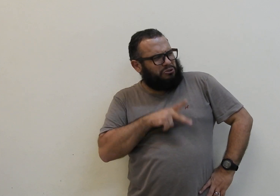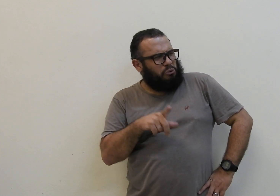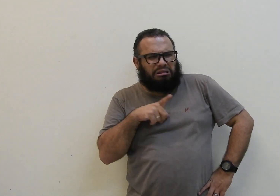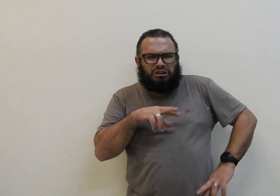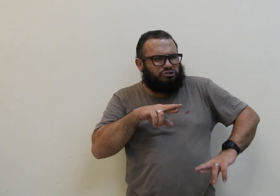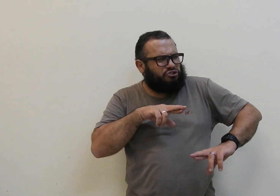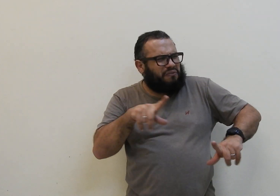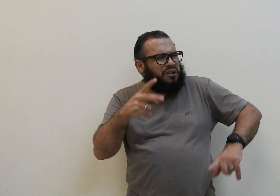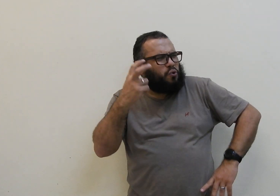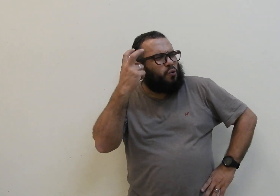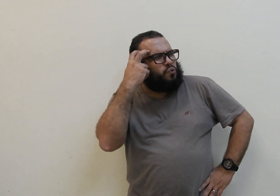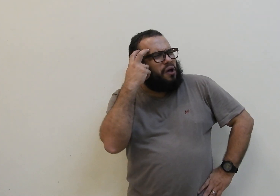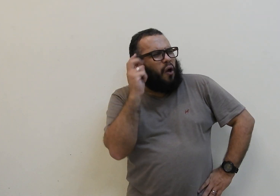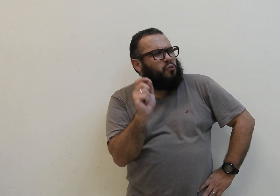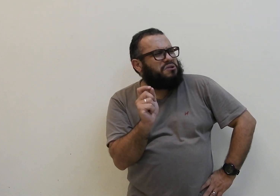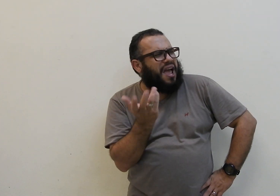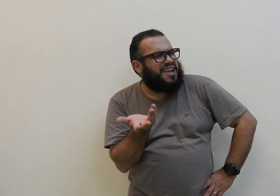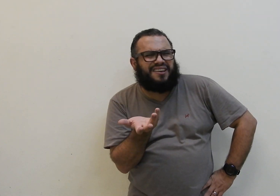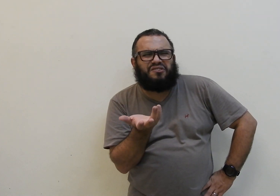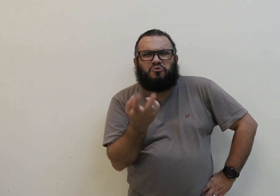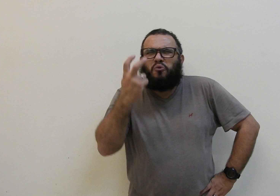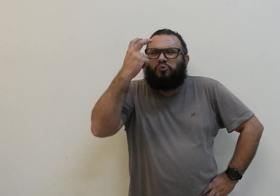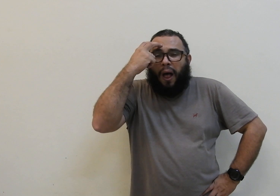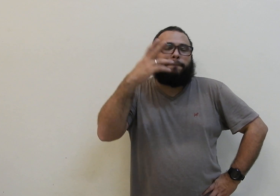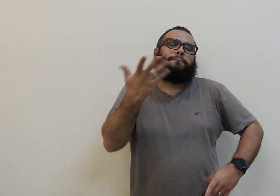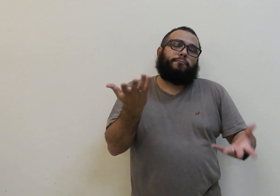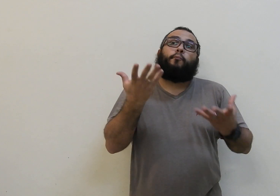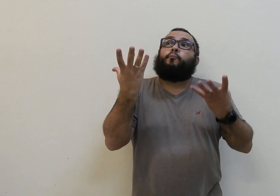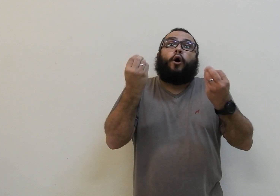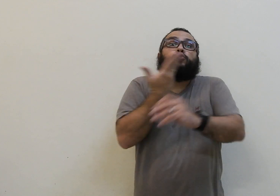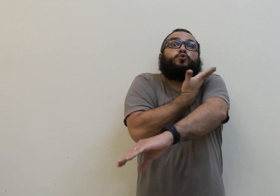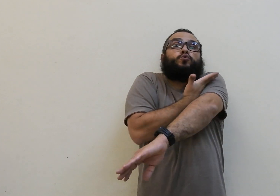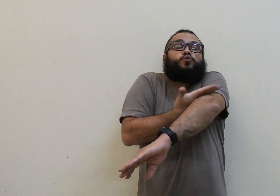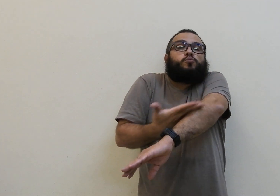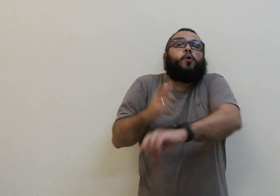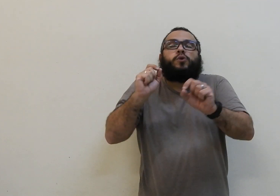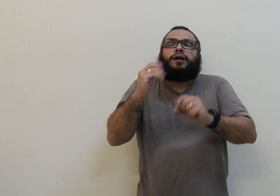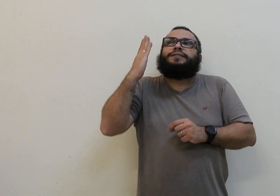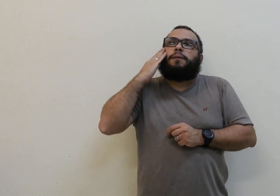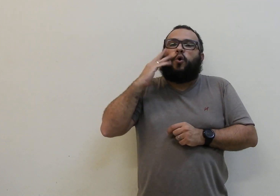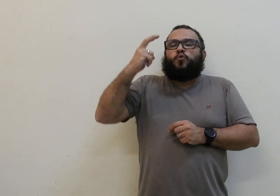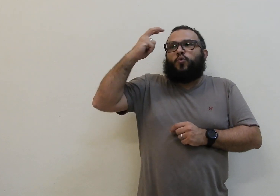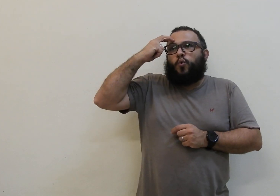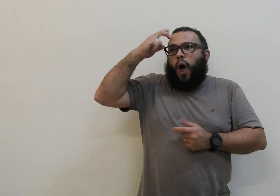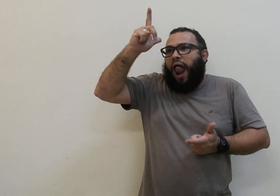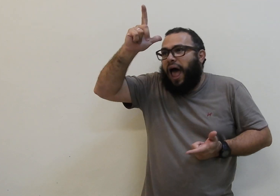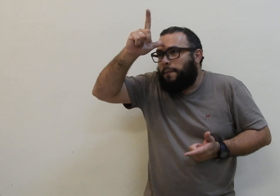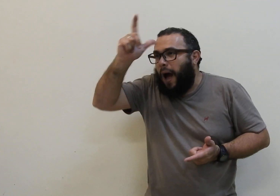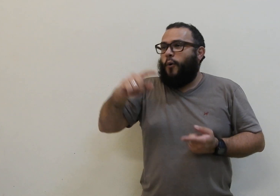Cultura Surda. E talvez as pessoas se perguntem, cultura surda? Como assim? Na maioria das